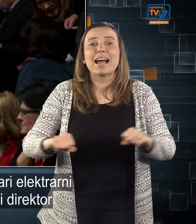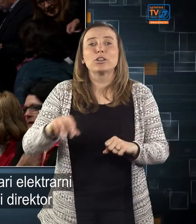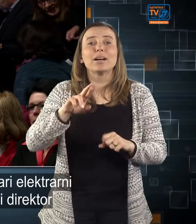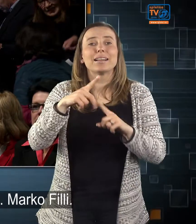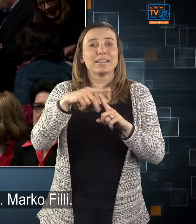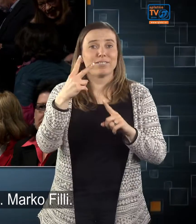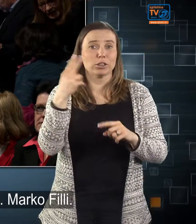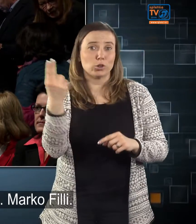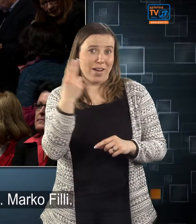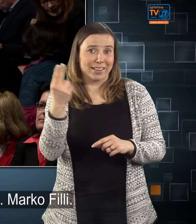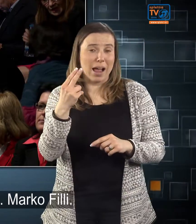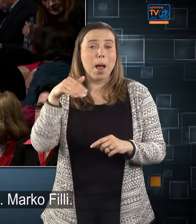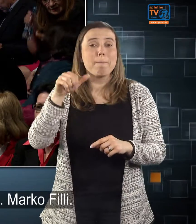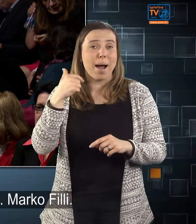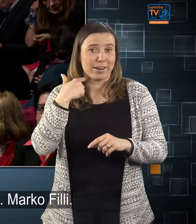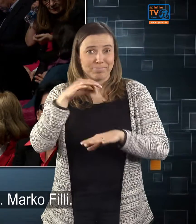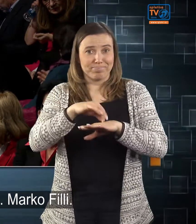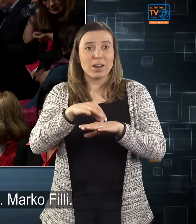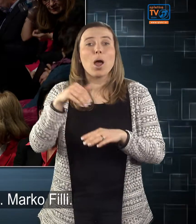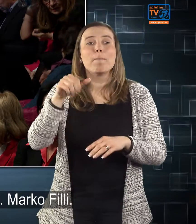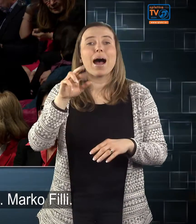Slovenija, magister Marko Fili.